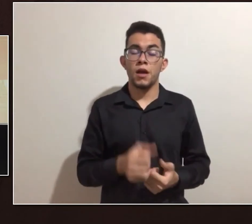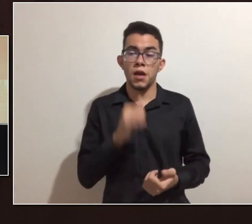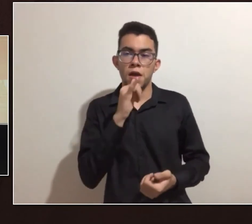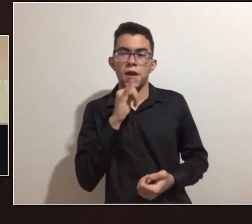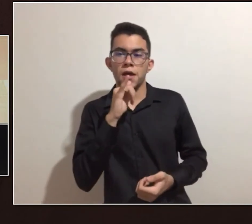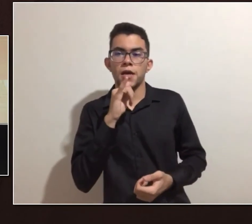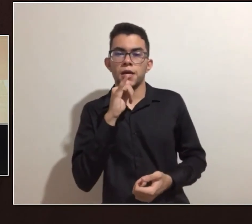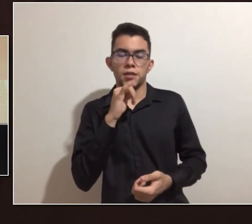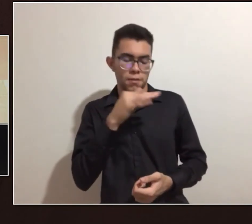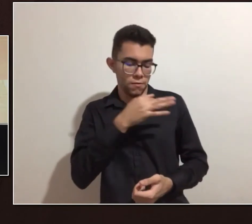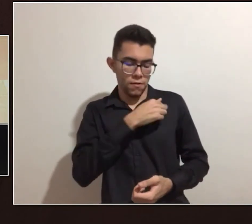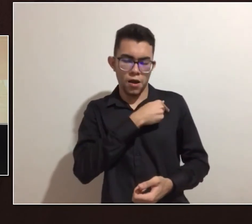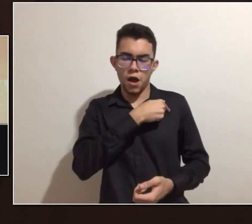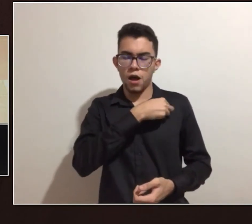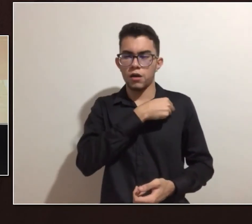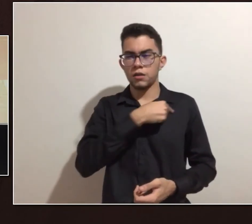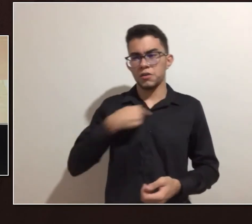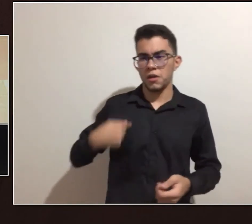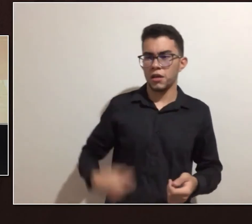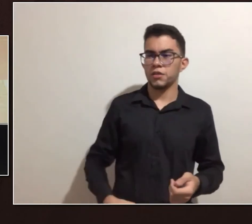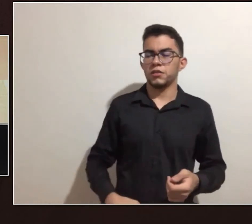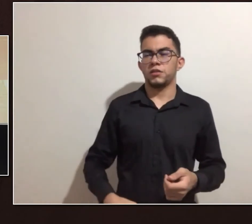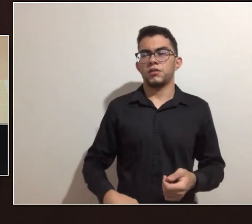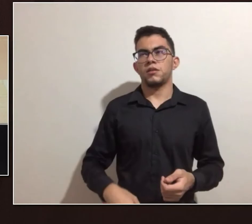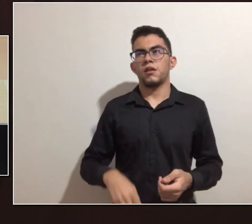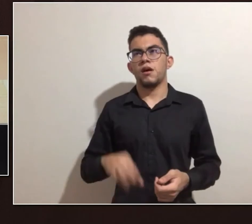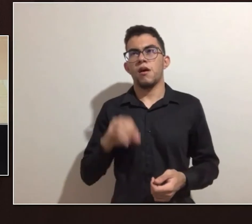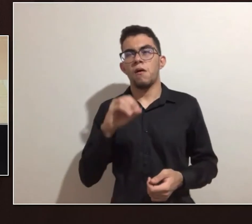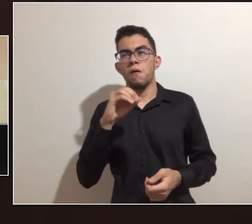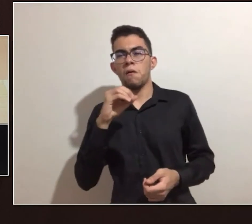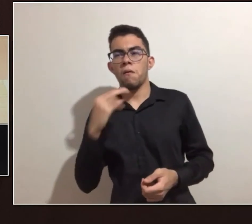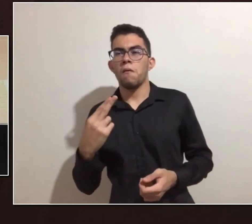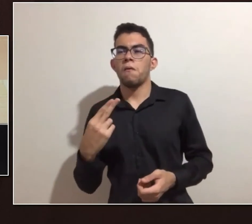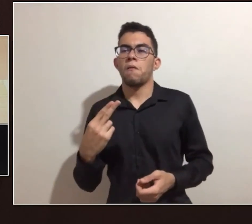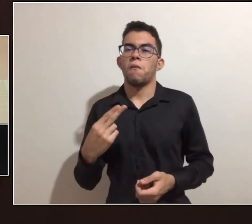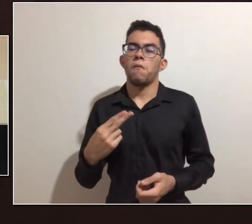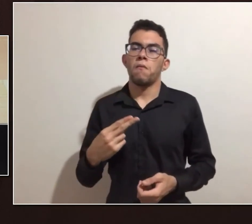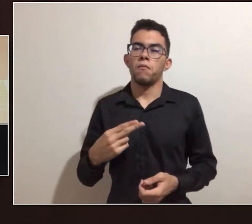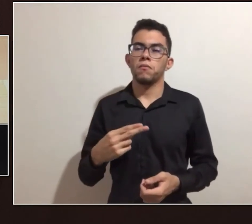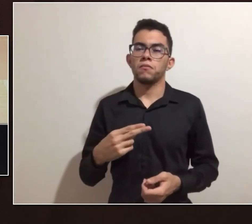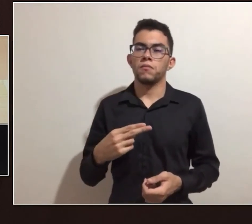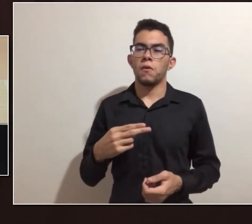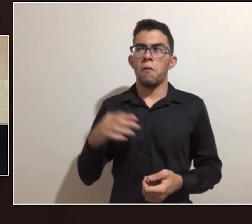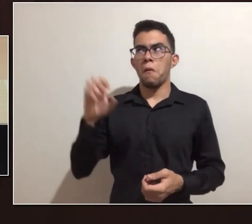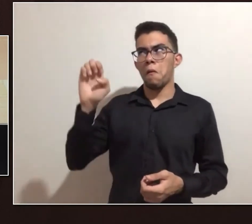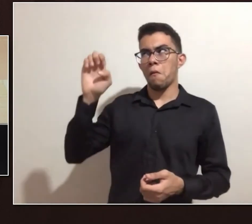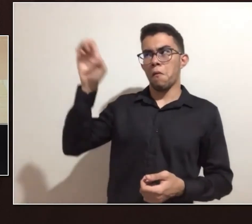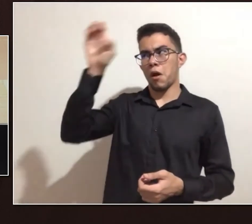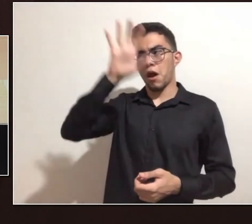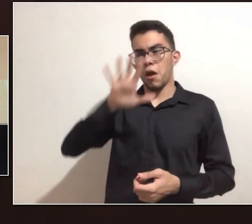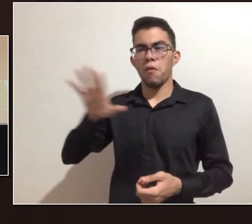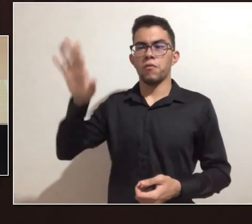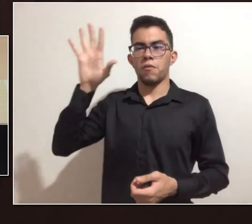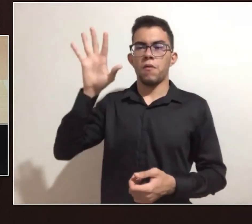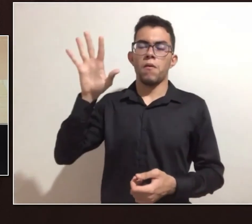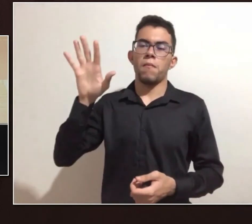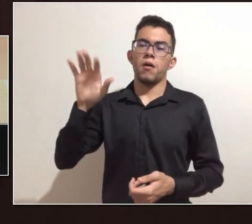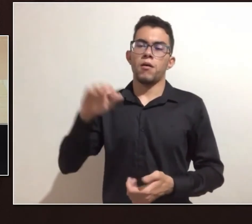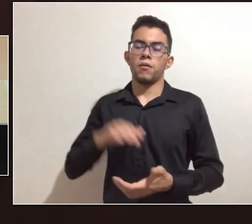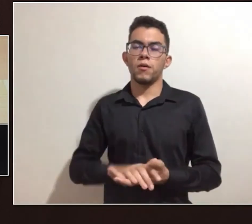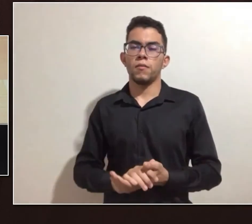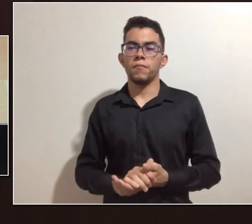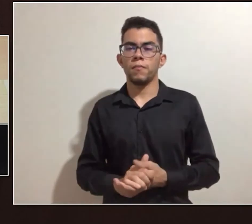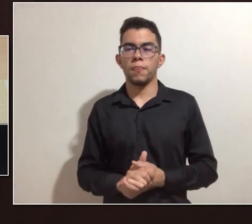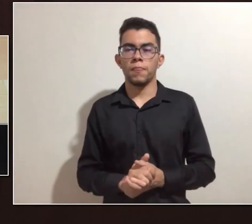esteja vivendo na Rússia, você esteja vivendo no Cazaquistão, mas a fé se adapta a você, a sua